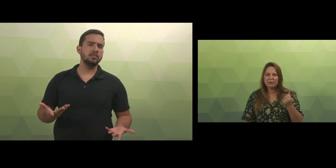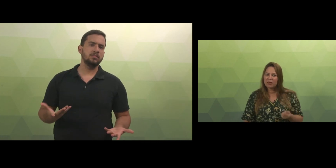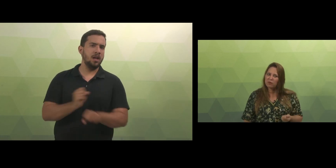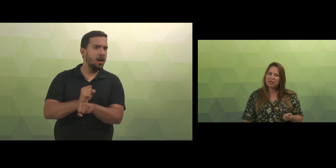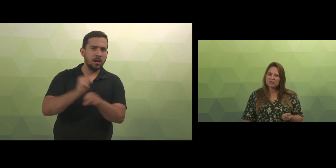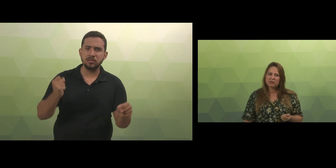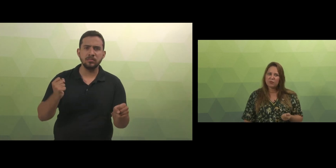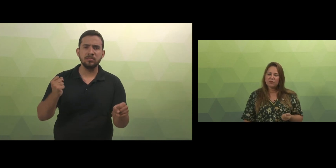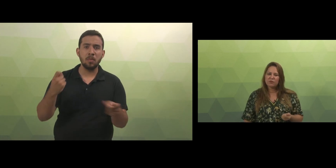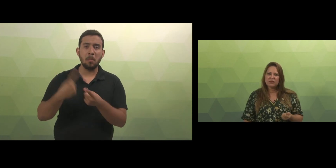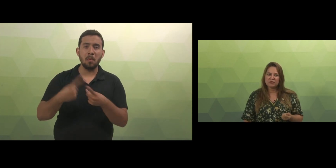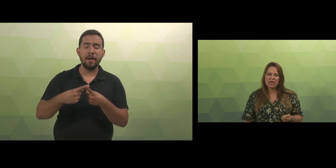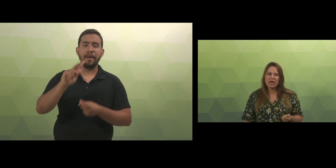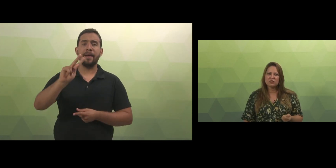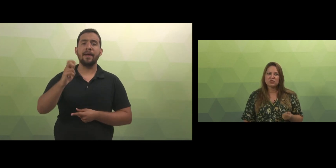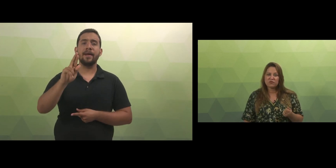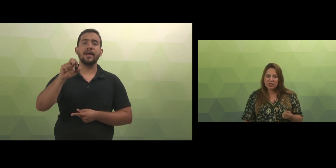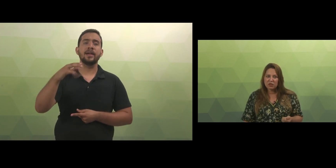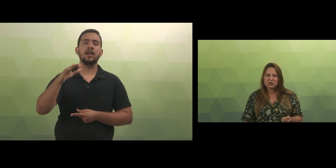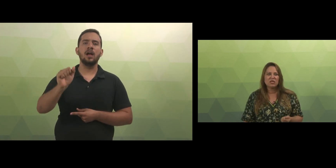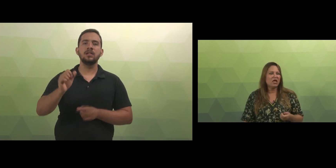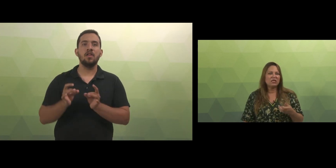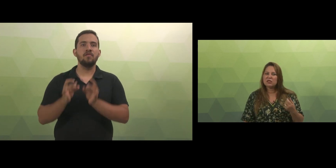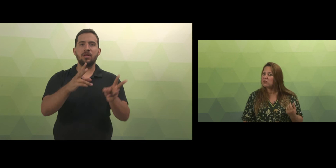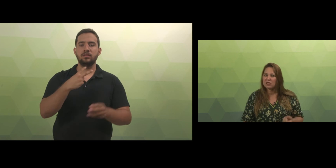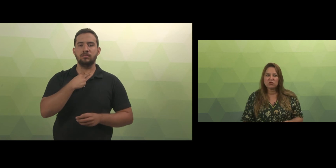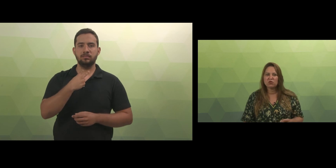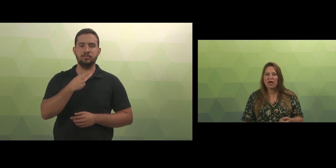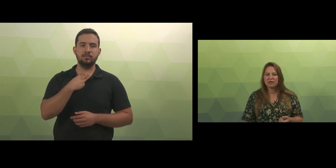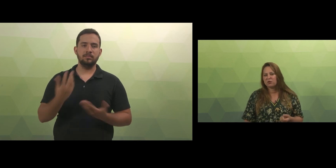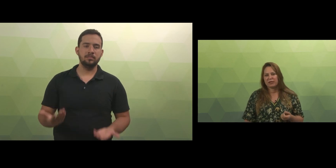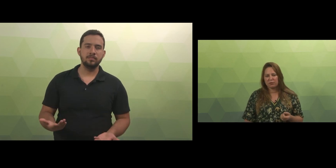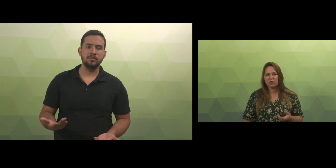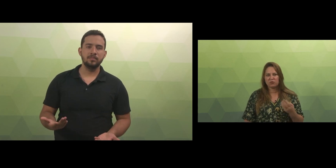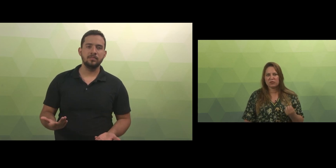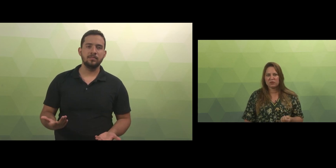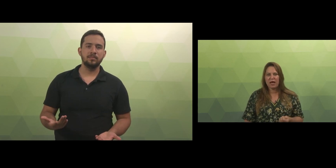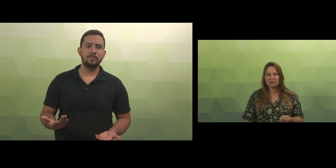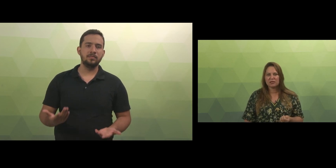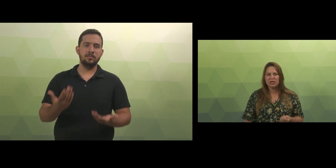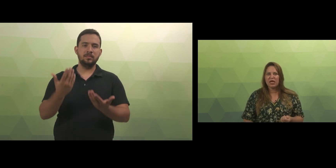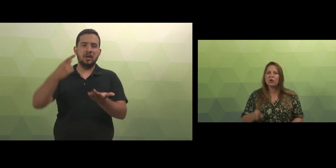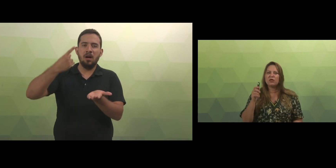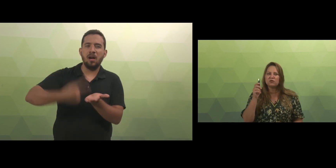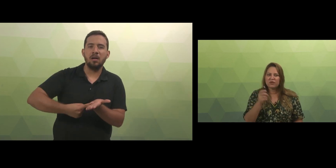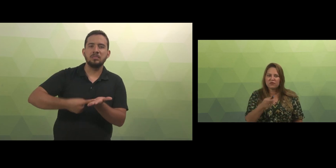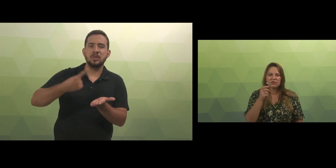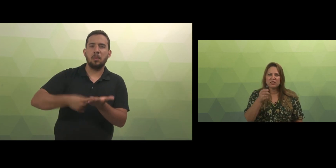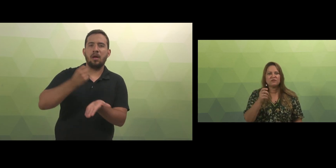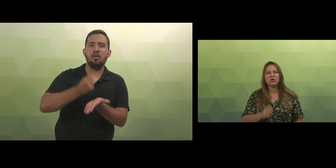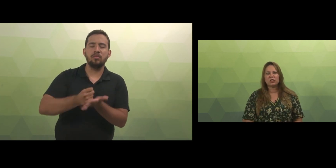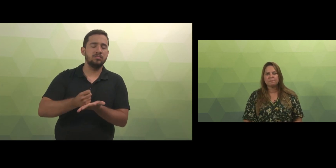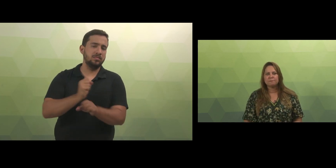de receber uma herança. Nesse caso, os filhos, eles não são titulares do patrimônio de seus pais, enquanto